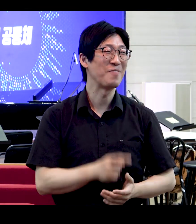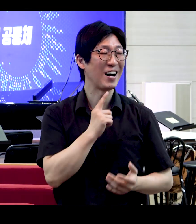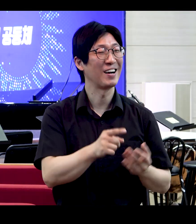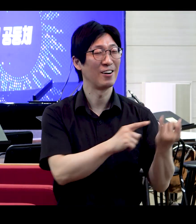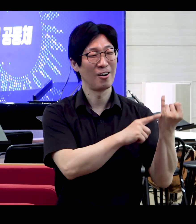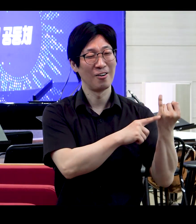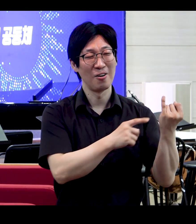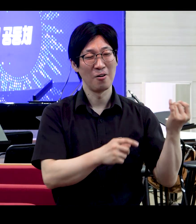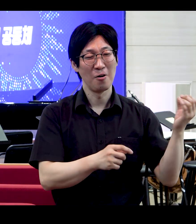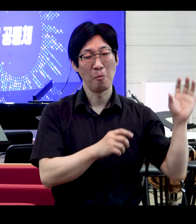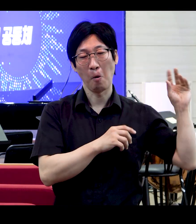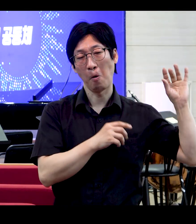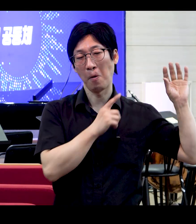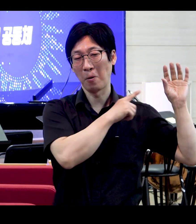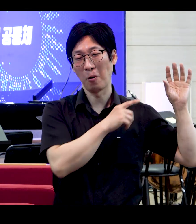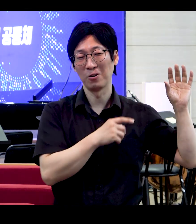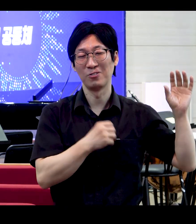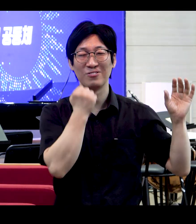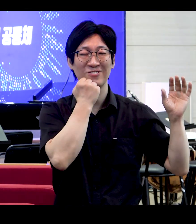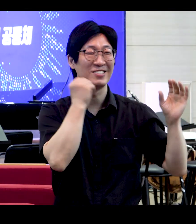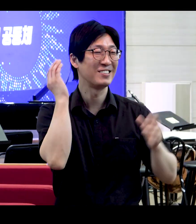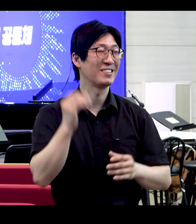정말 보면서 막 웃었어요. 사실은